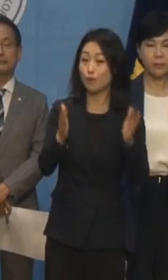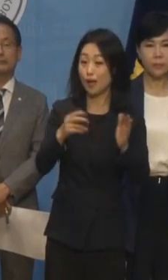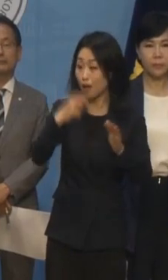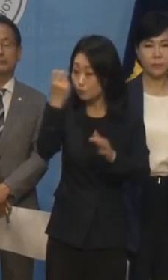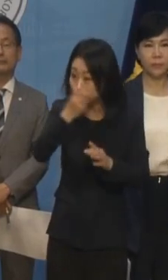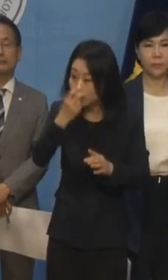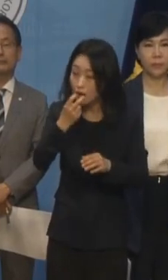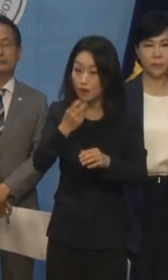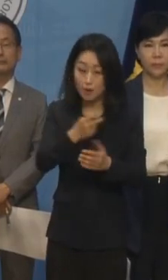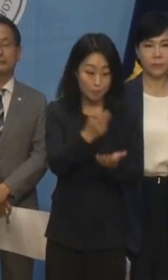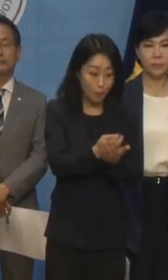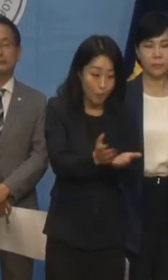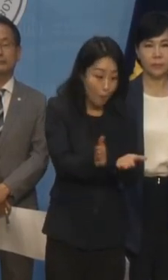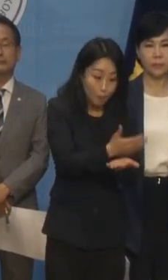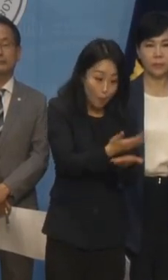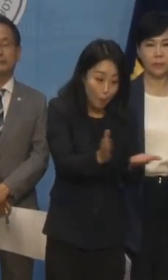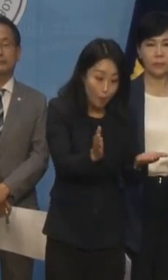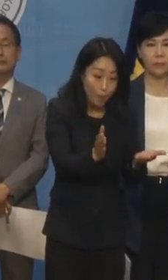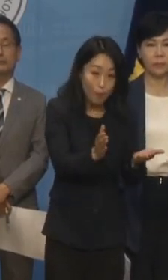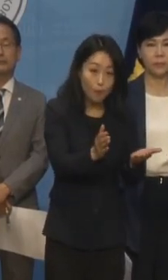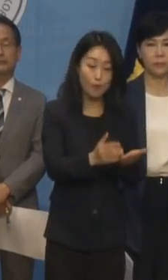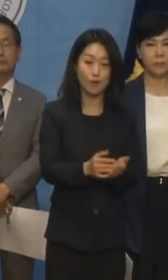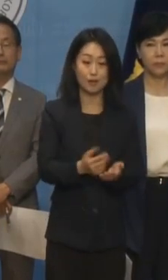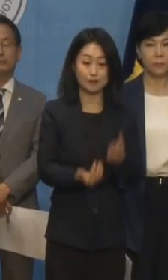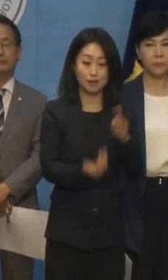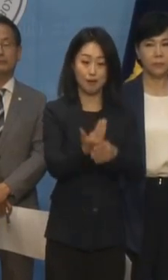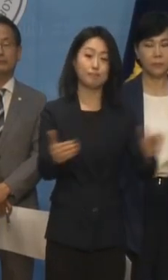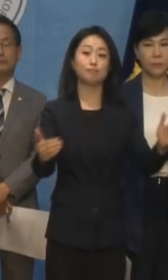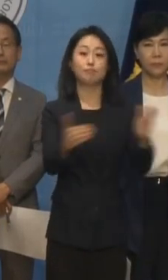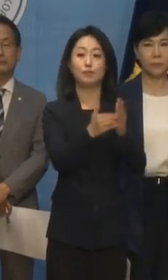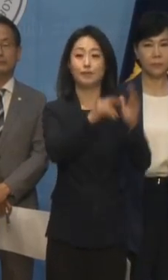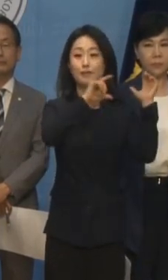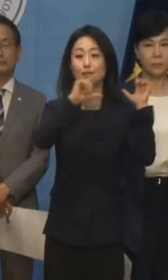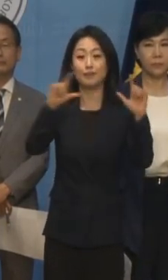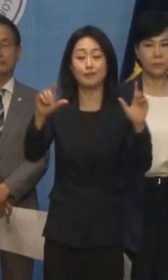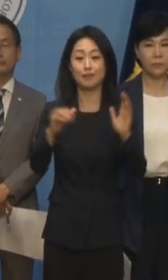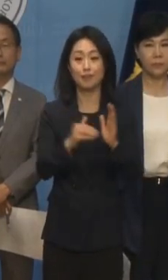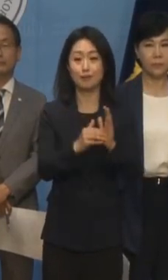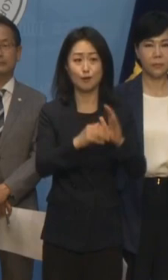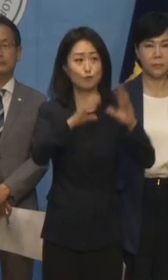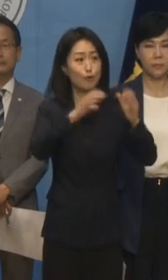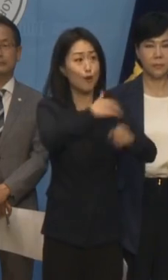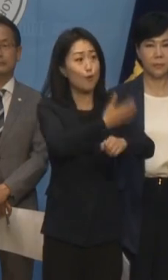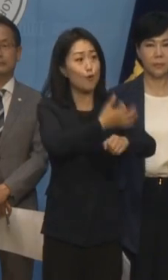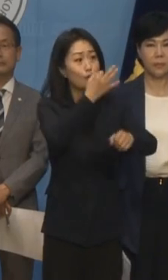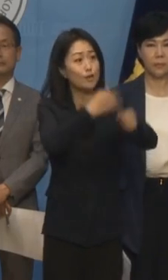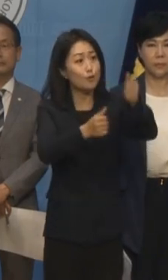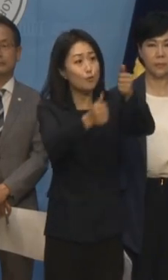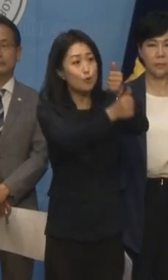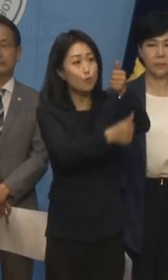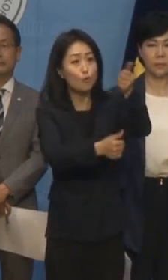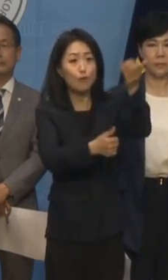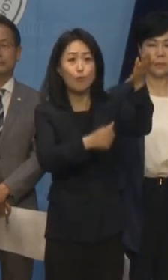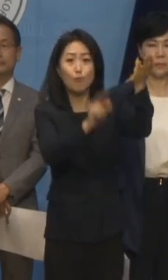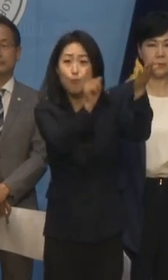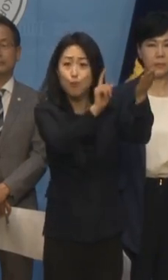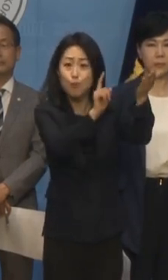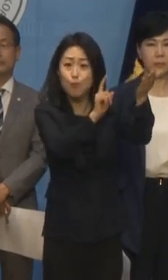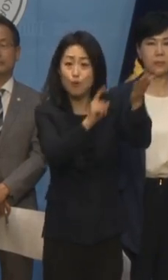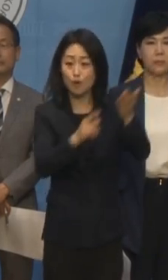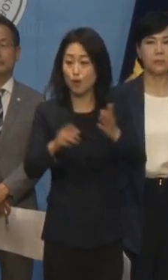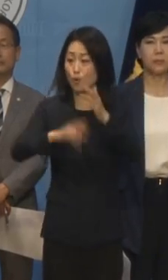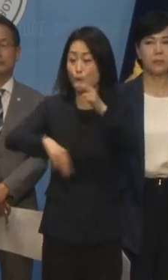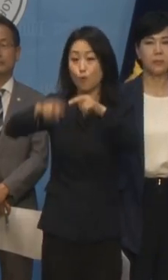제재 규정 없음을 이유로 종결지었습니다. 권익위는 어떤 기관입니까? 대한민국